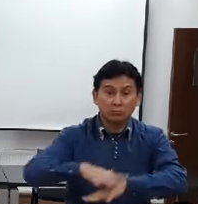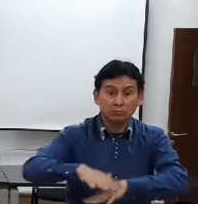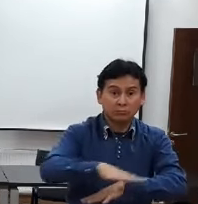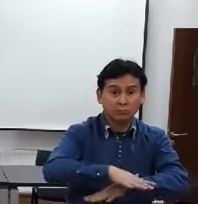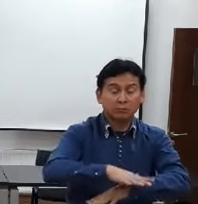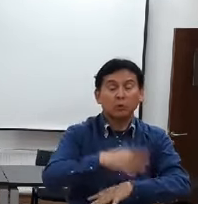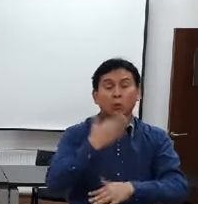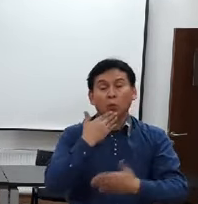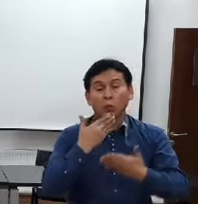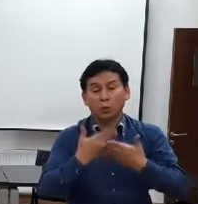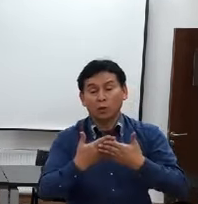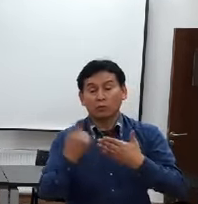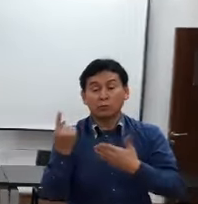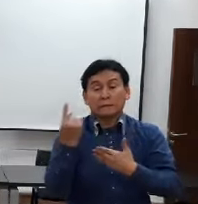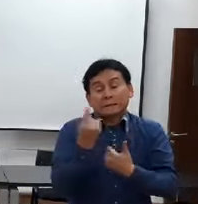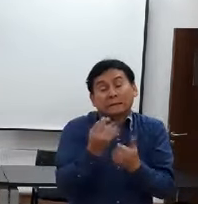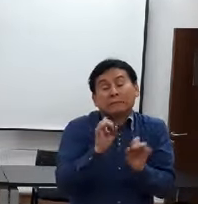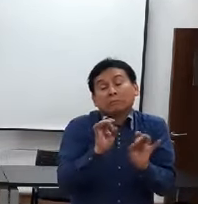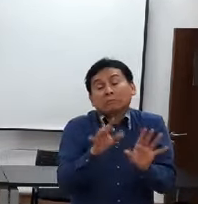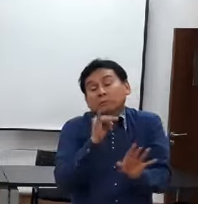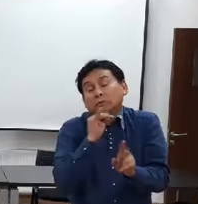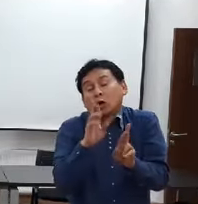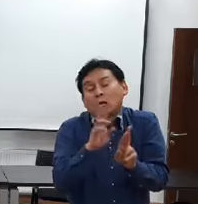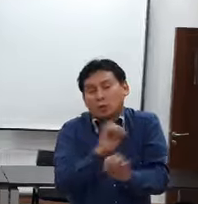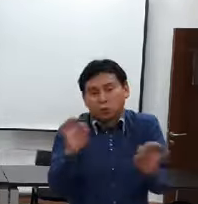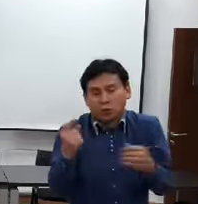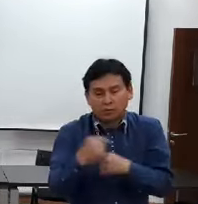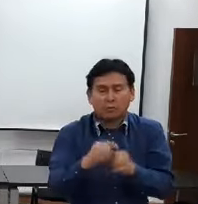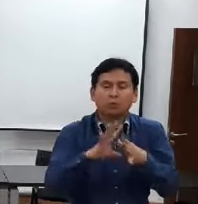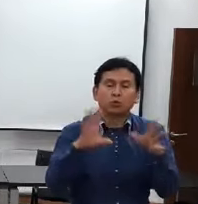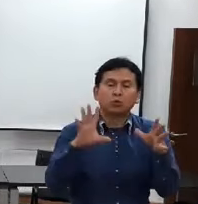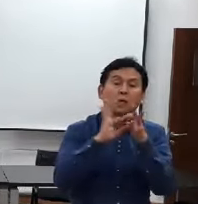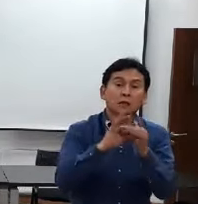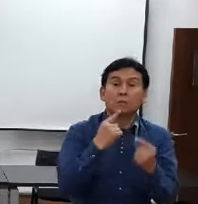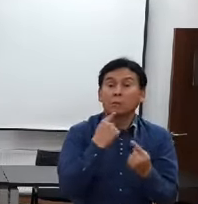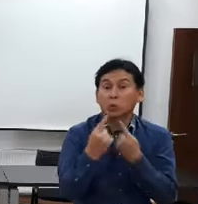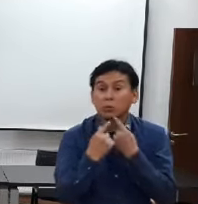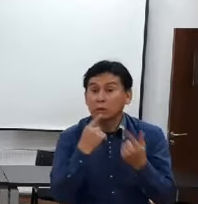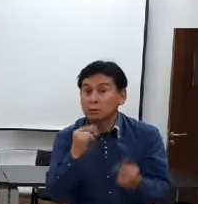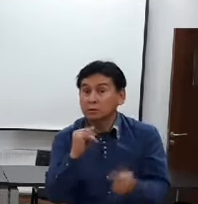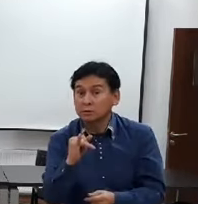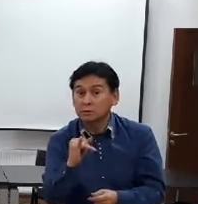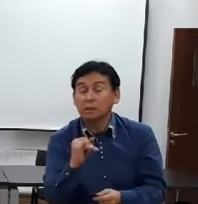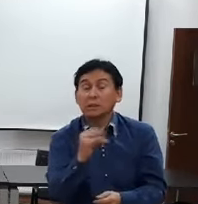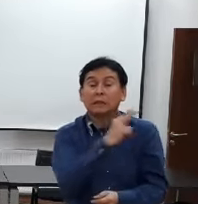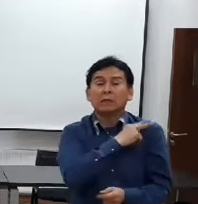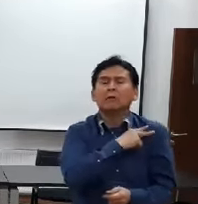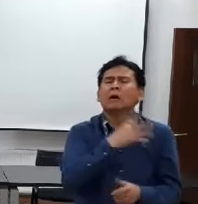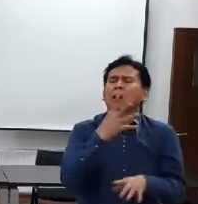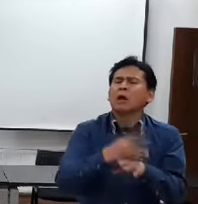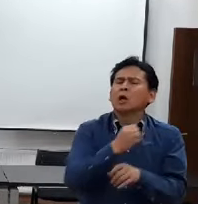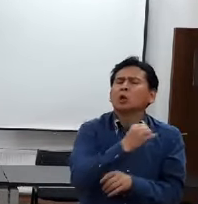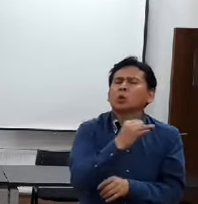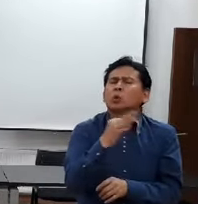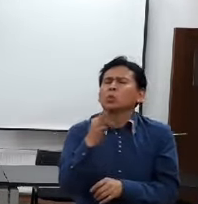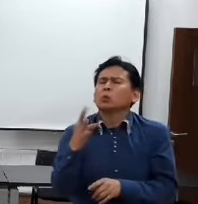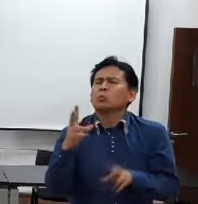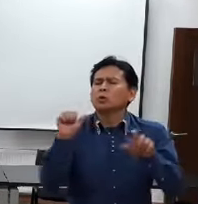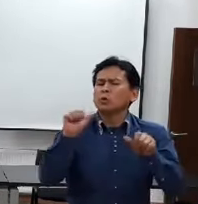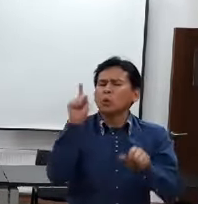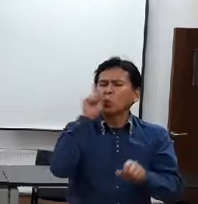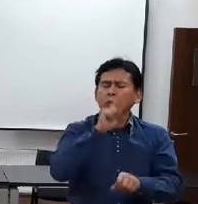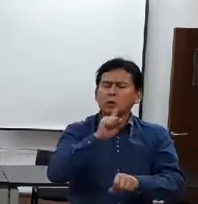una vez que llegue, si es que llega, esperemos que no llegue. Muchas gracias. No sé si hay alguna pregunta. General, las cifras que ha entregado usted durante